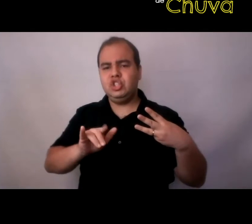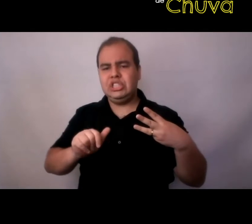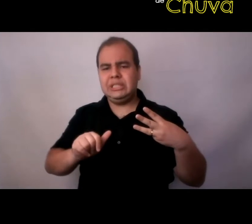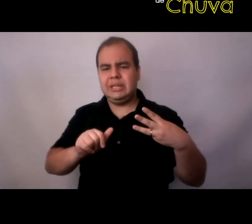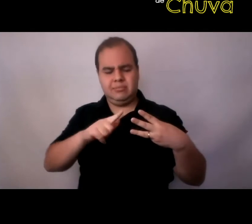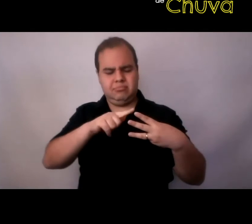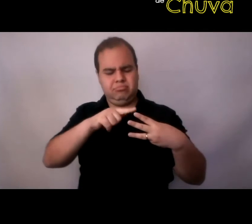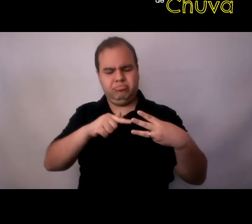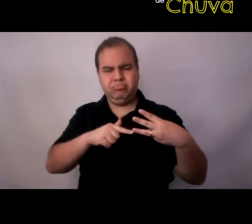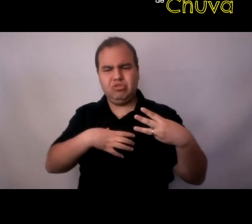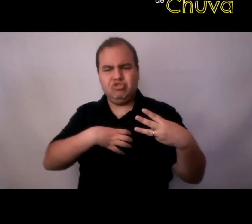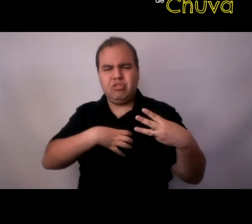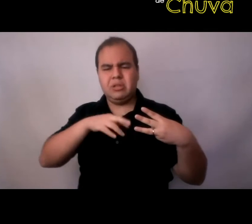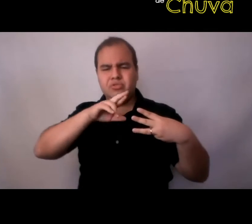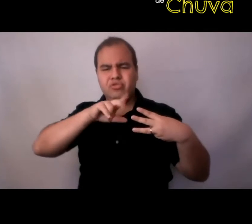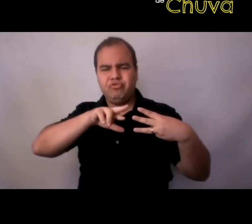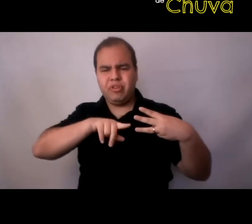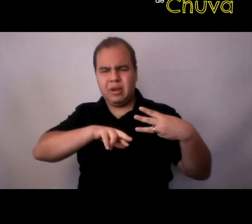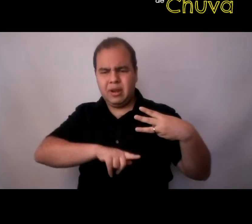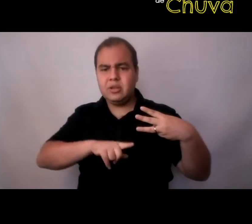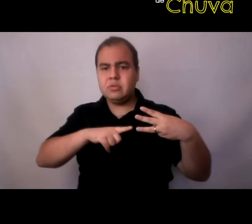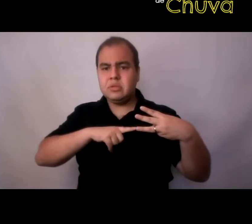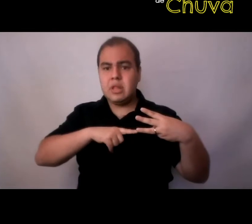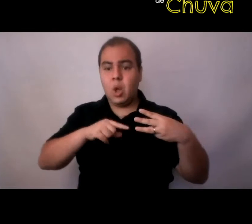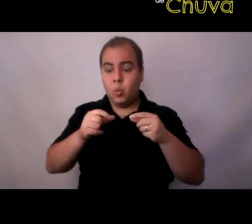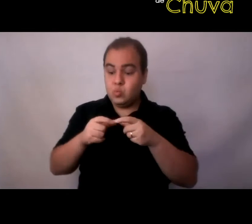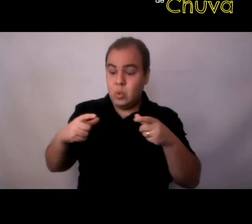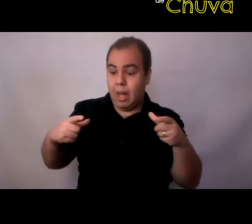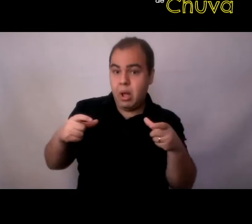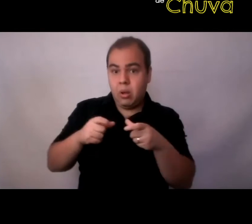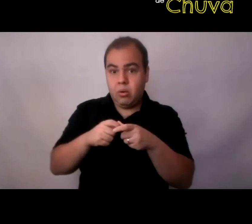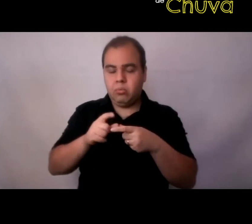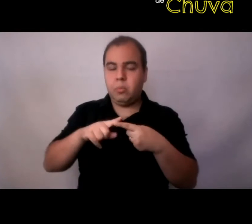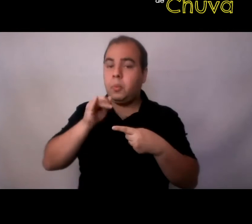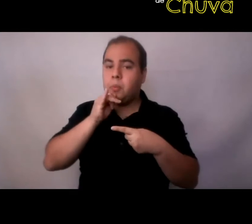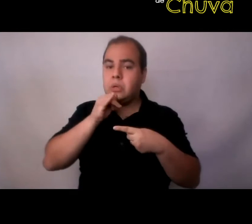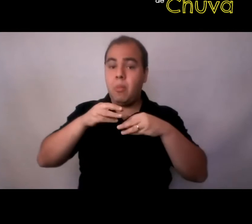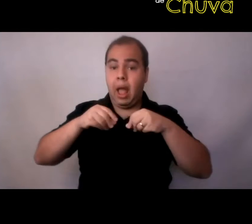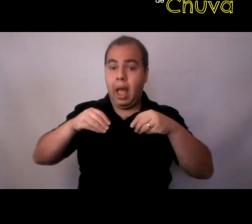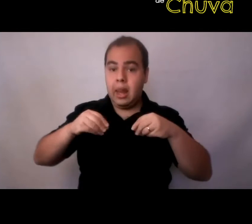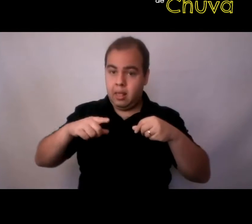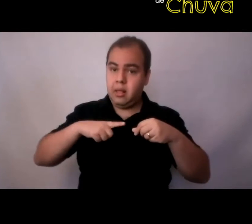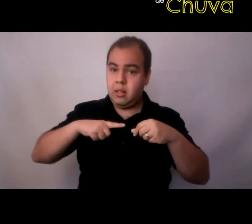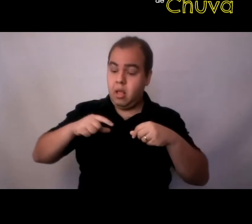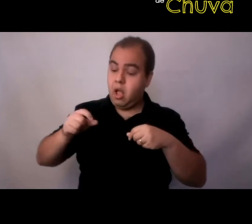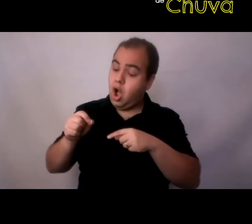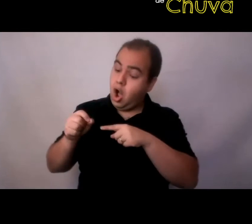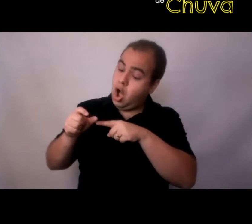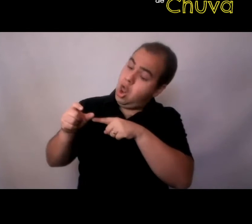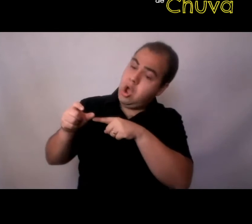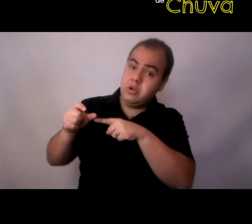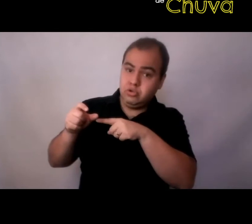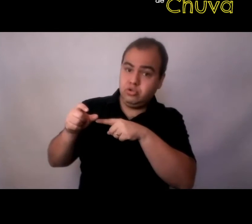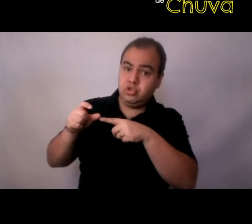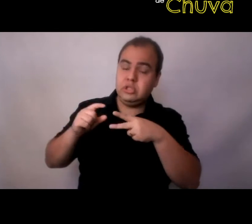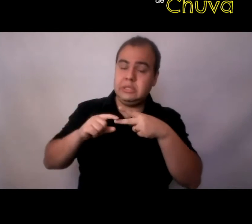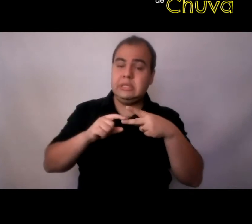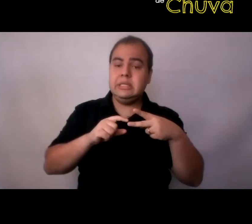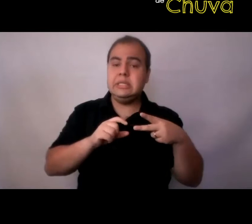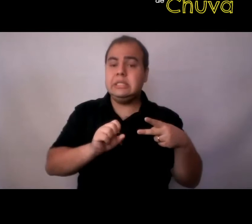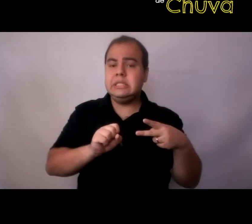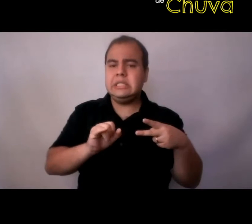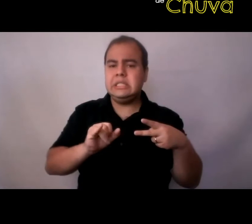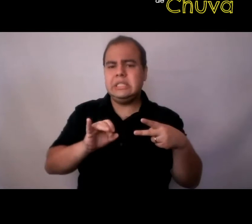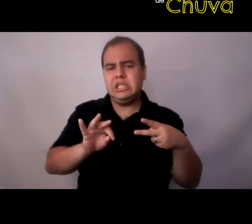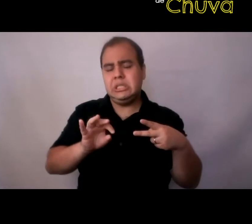da dimensão, é o tamanho. Então, a areia tem grãos grandes, o silt tem grãos